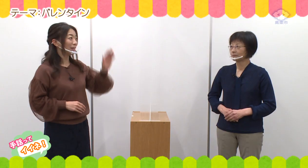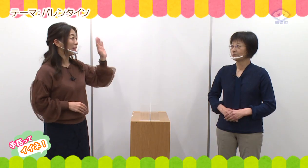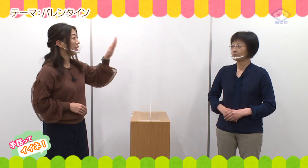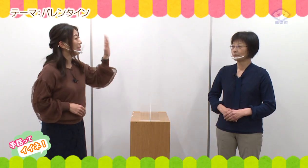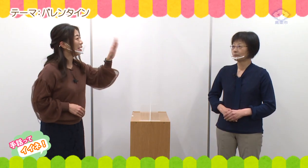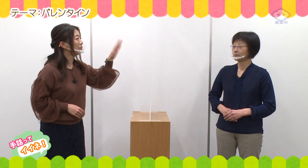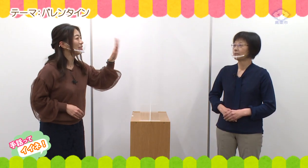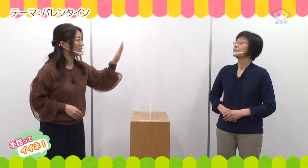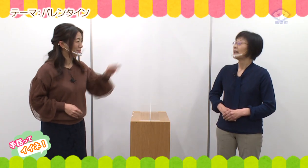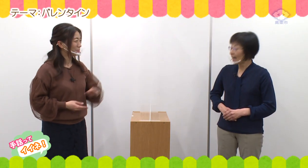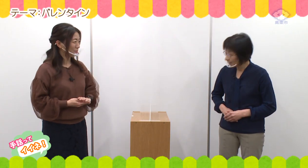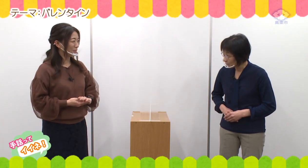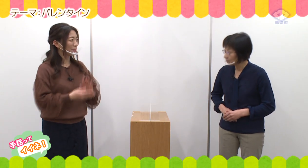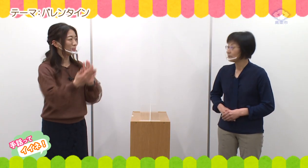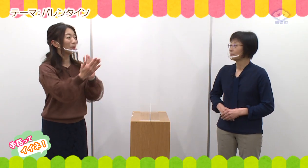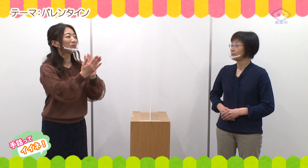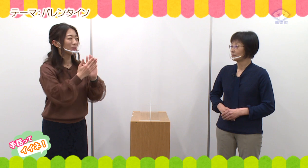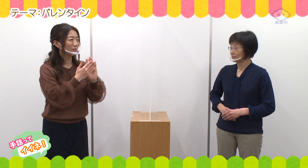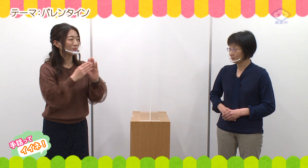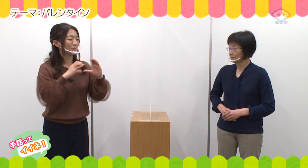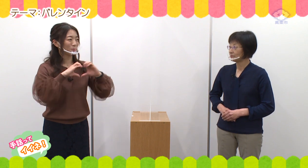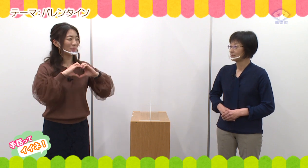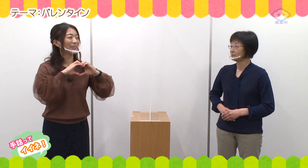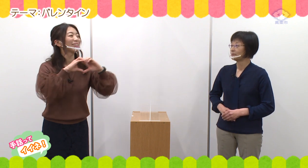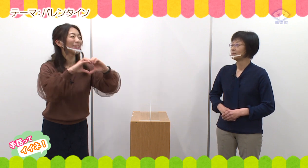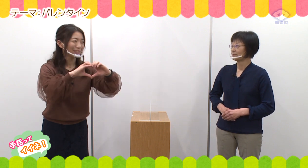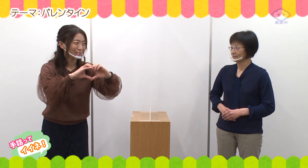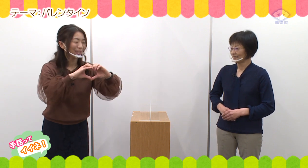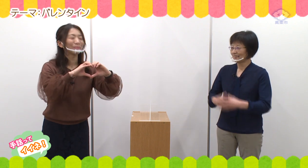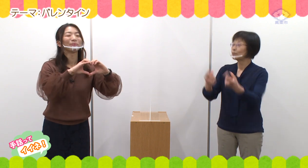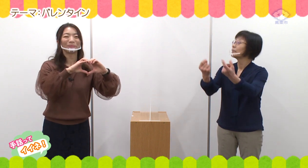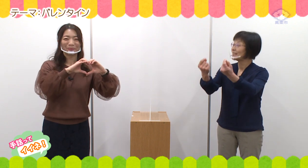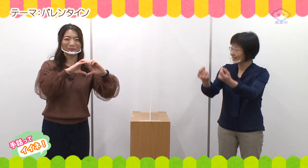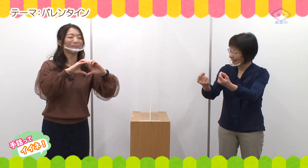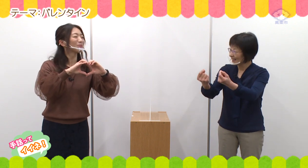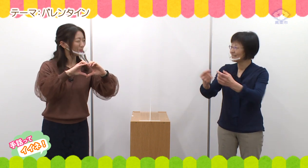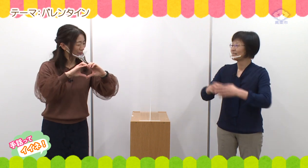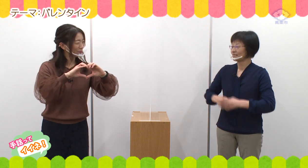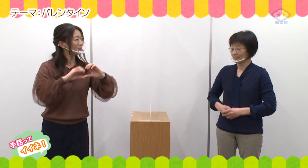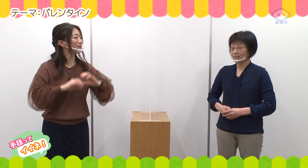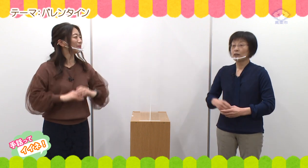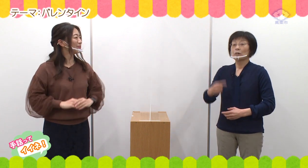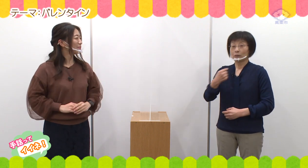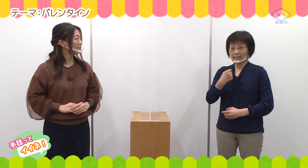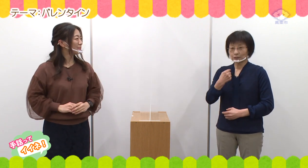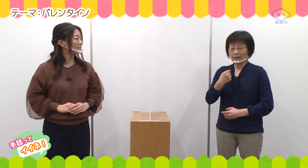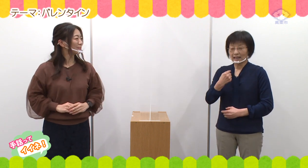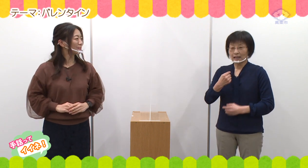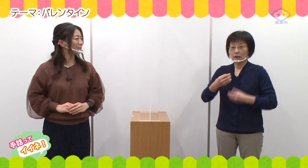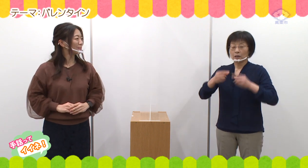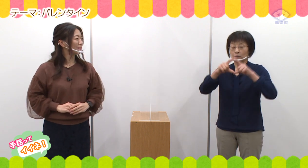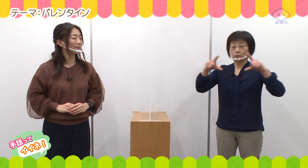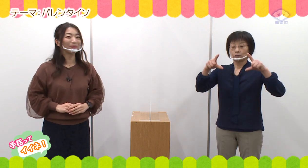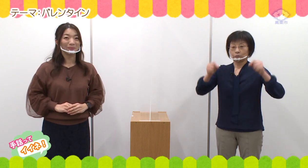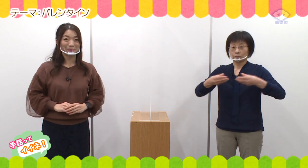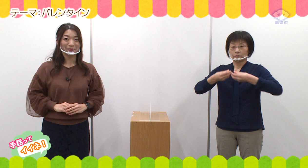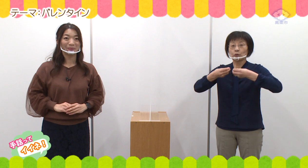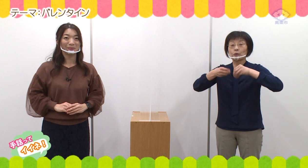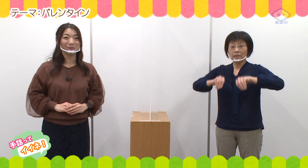ねえねえ、幅さん。 はい、 もうすぐバレンタインですね。 そうですね。私はチョコレ